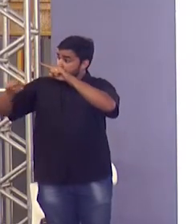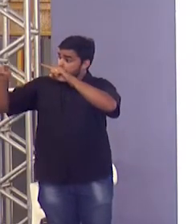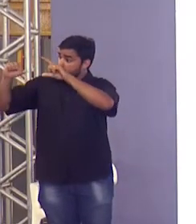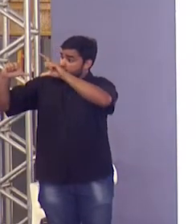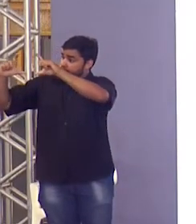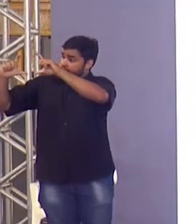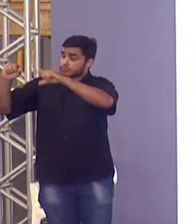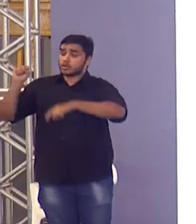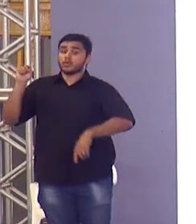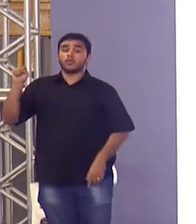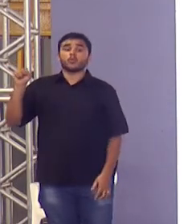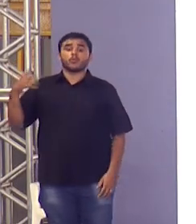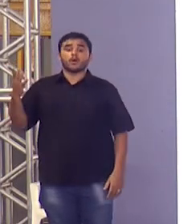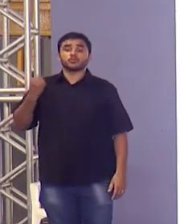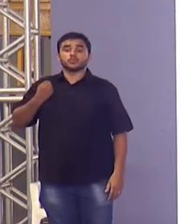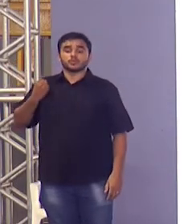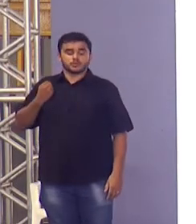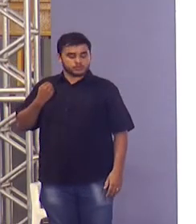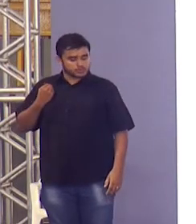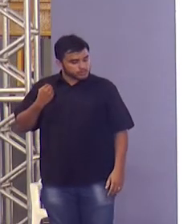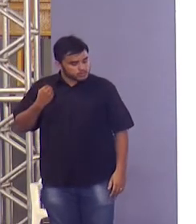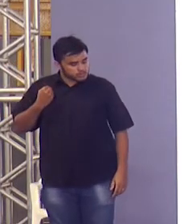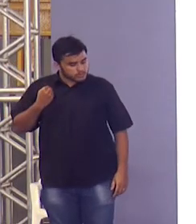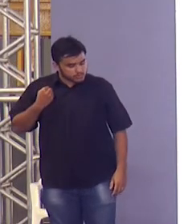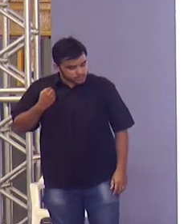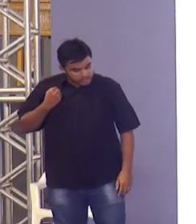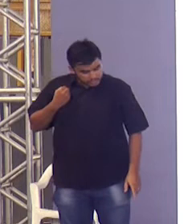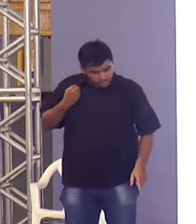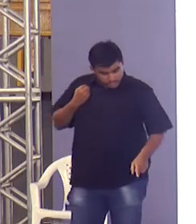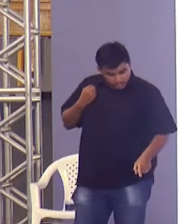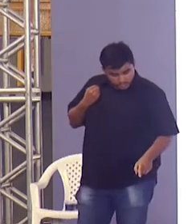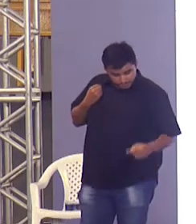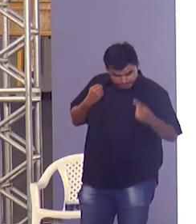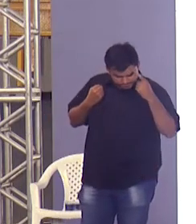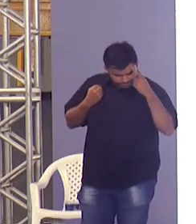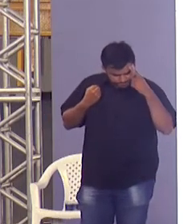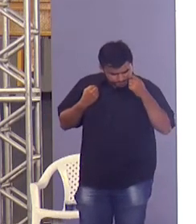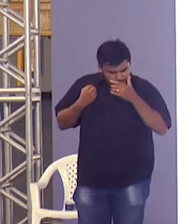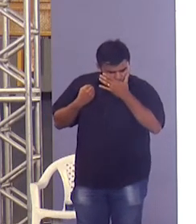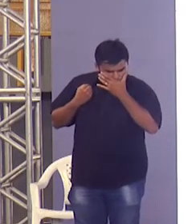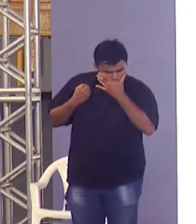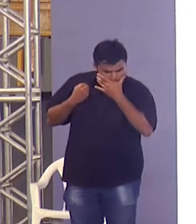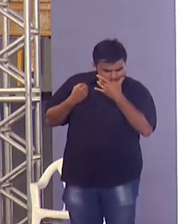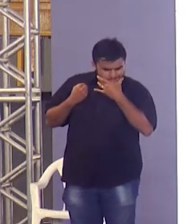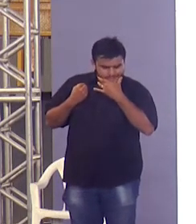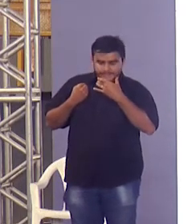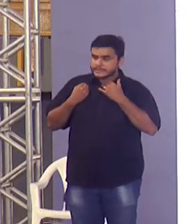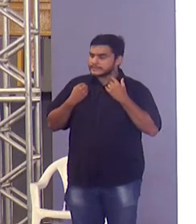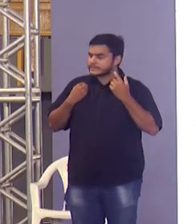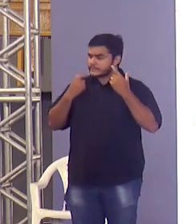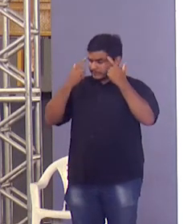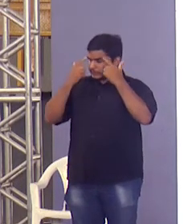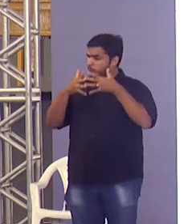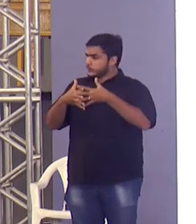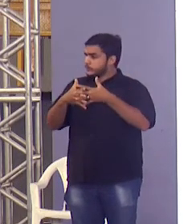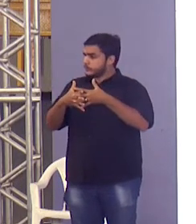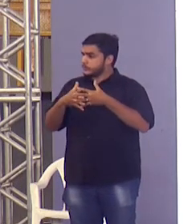que estar escrito qual o número? Roberto, eu não entendi o problema não. Pois olha aqui, atenção